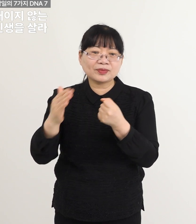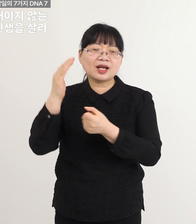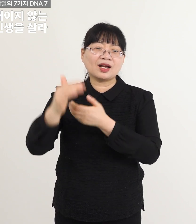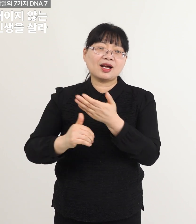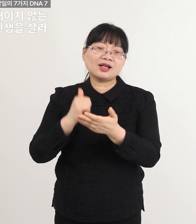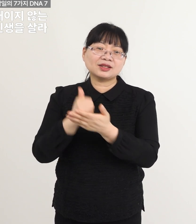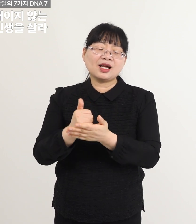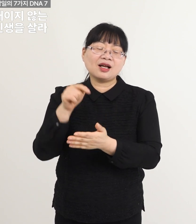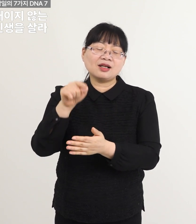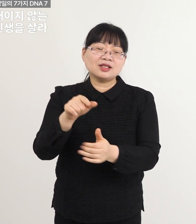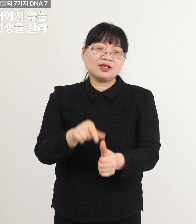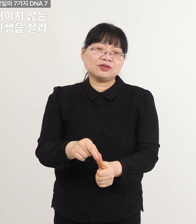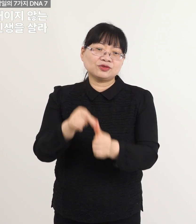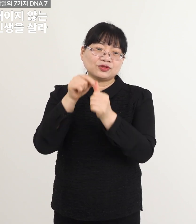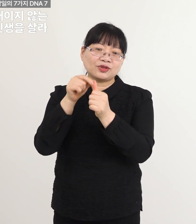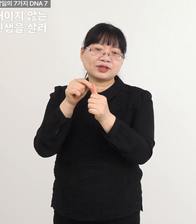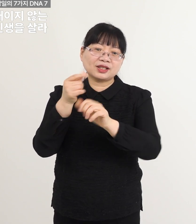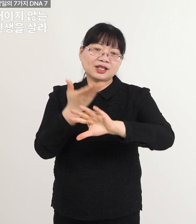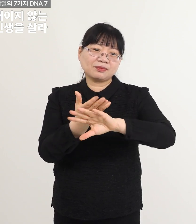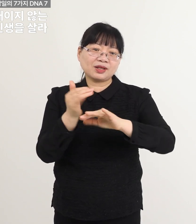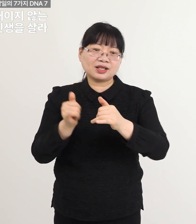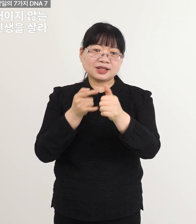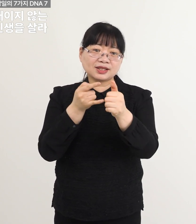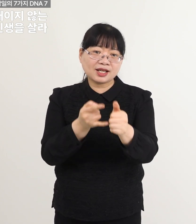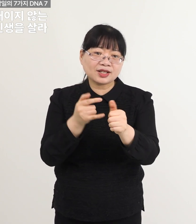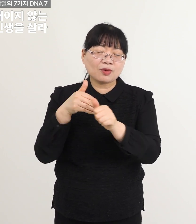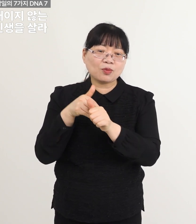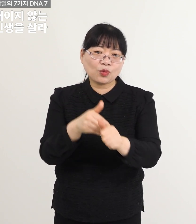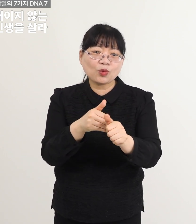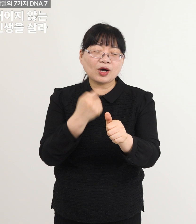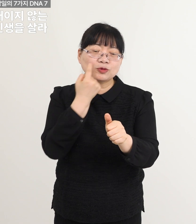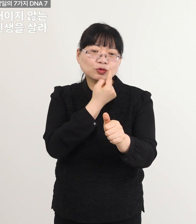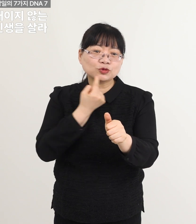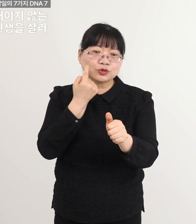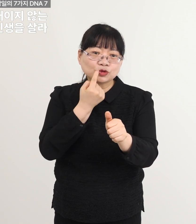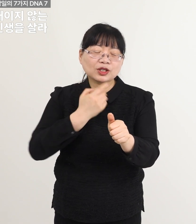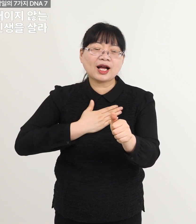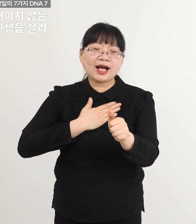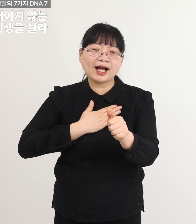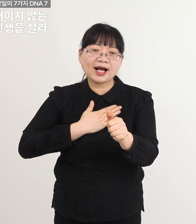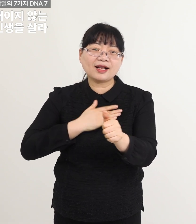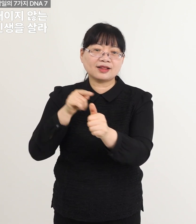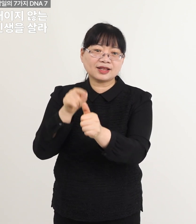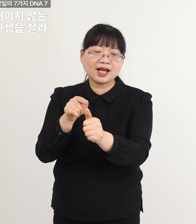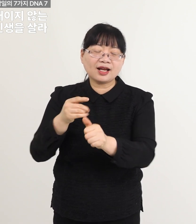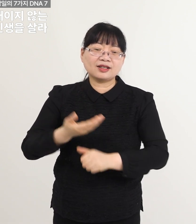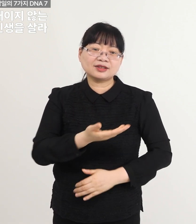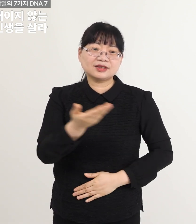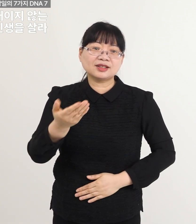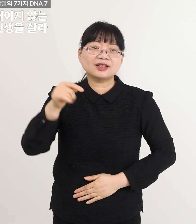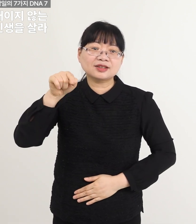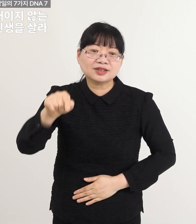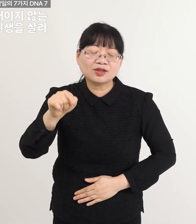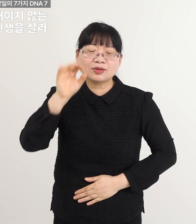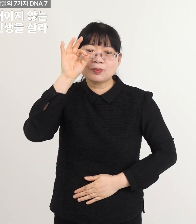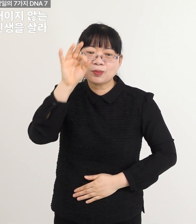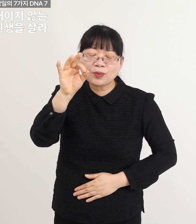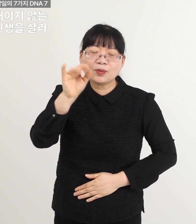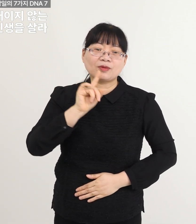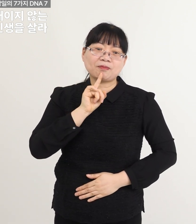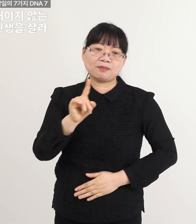하나님의 이 구원이 이방인에게로 보내어진 줄 알라. 그들은 그것을